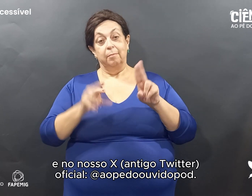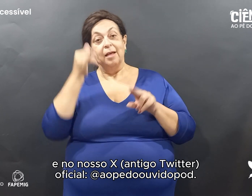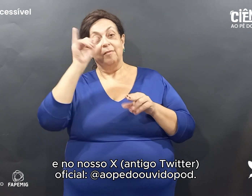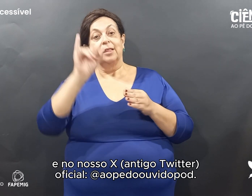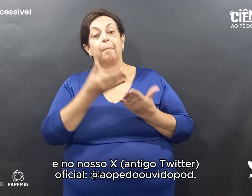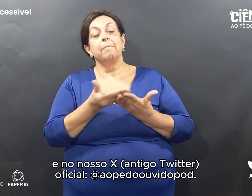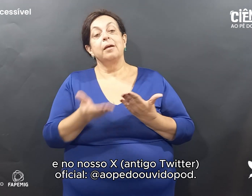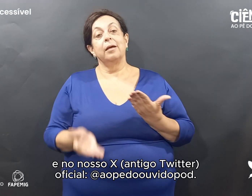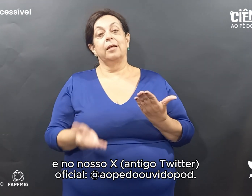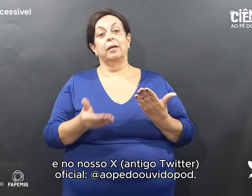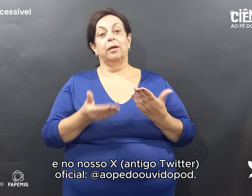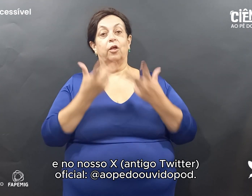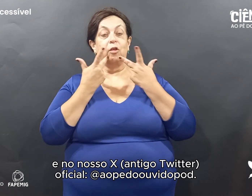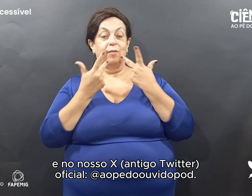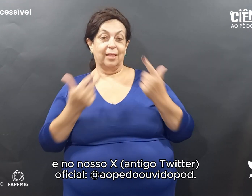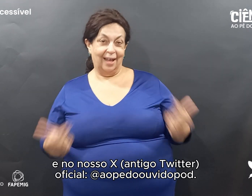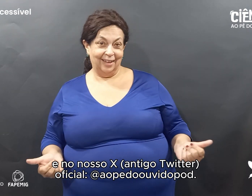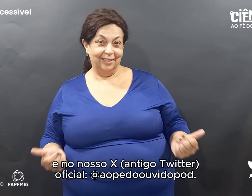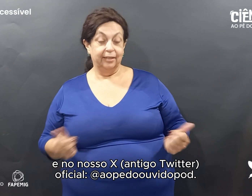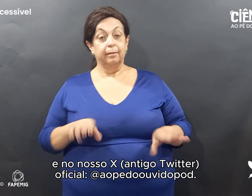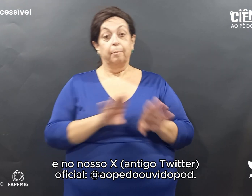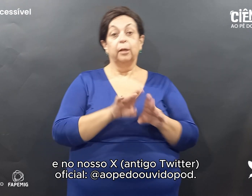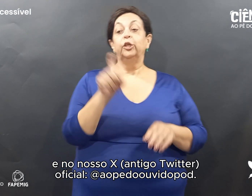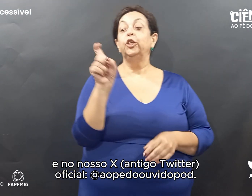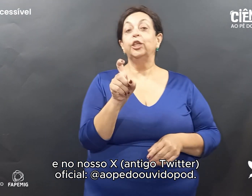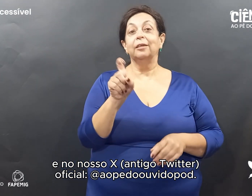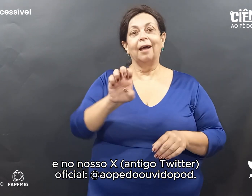nosso X, antigo Twitter oficial,